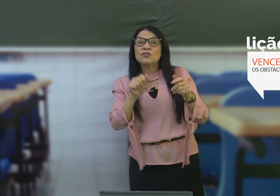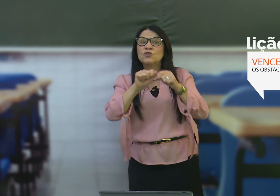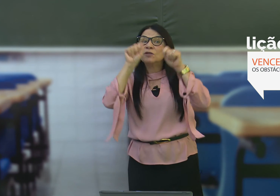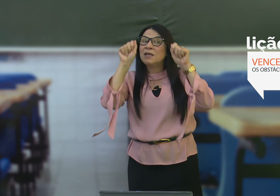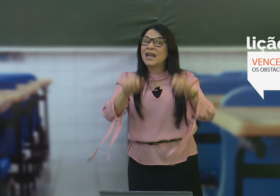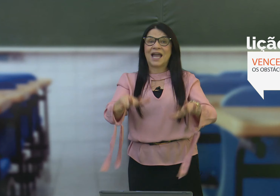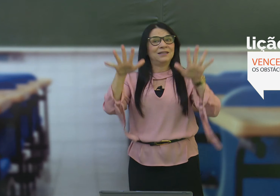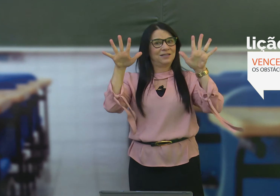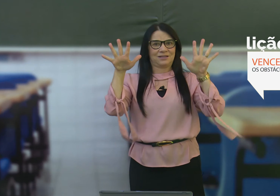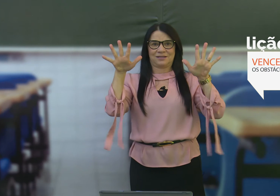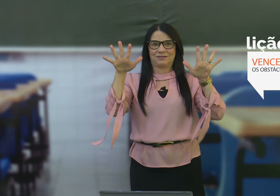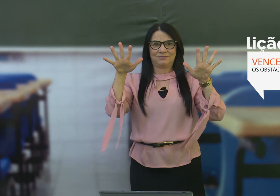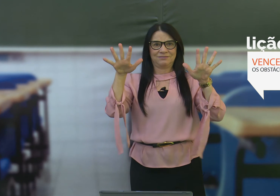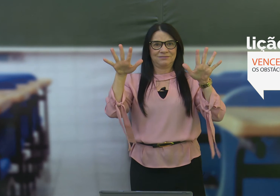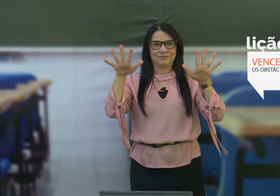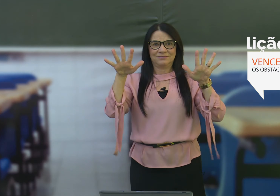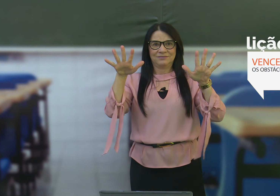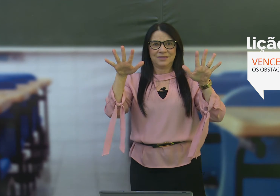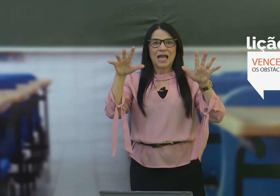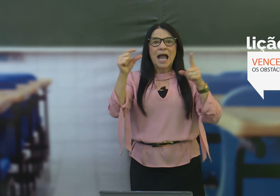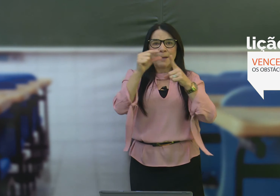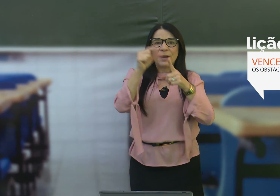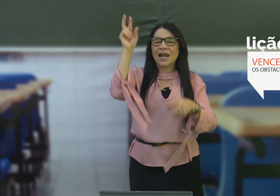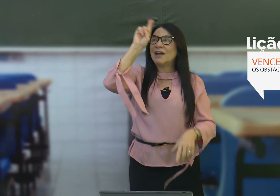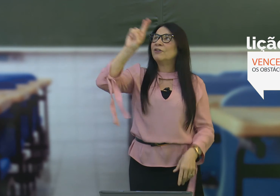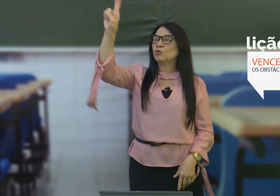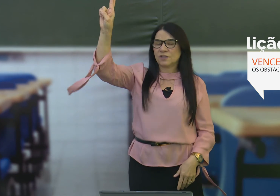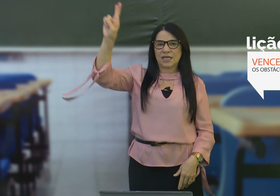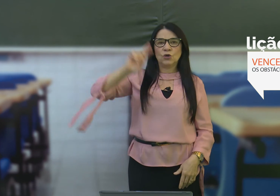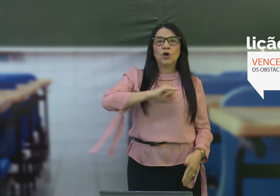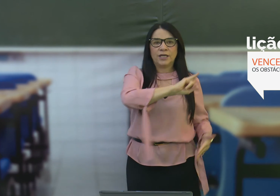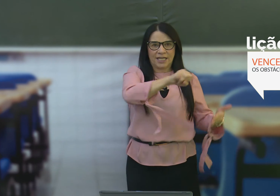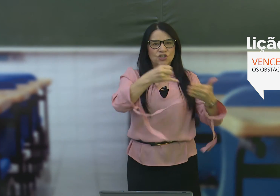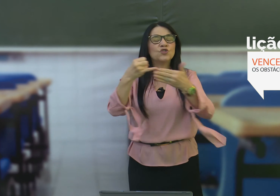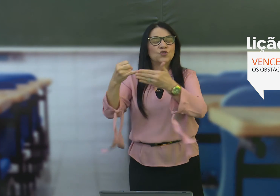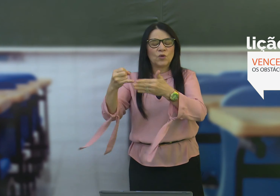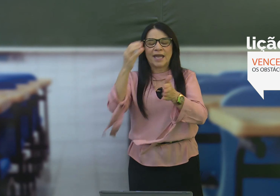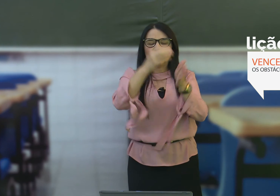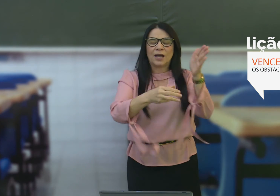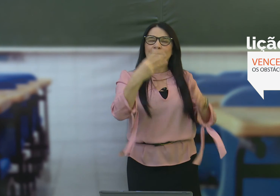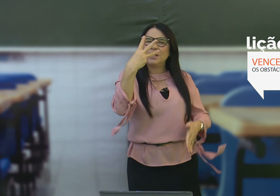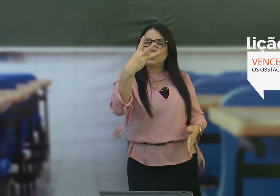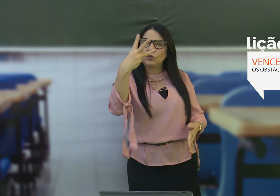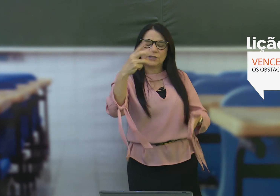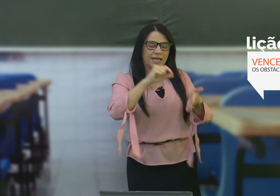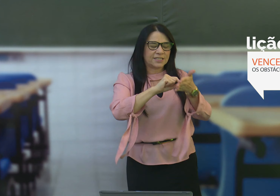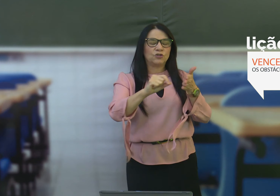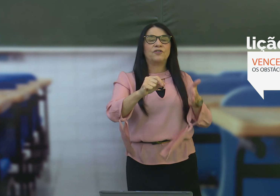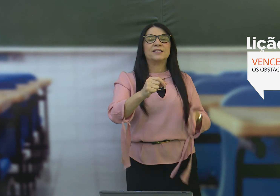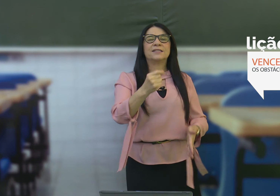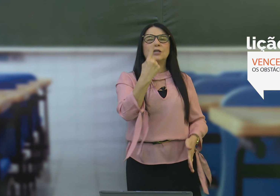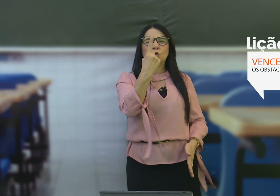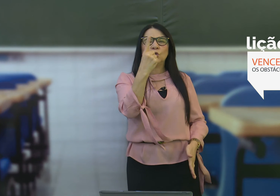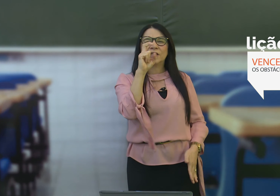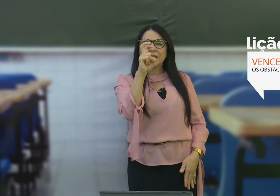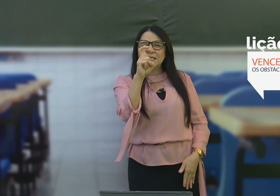diversos milagres. A palavra do Senhor em Josué, no capítulo 3 e no versículo